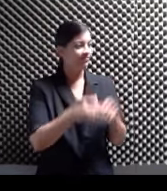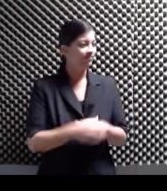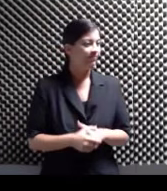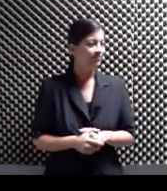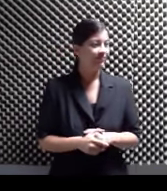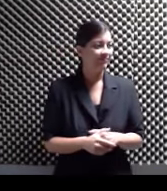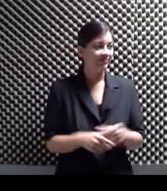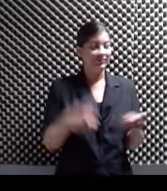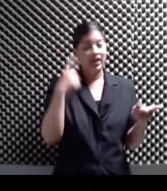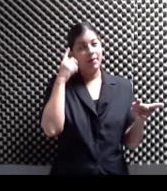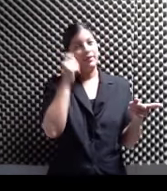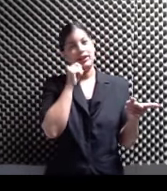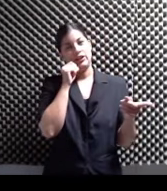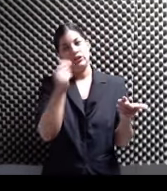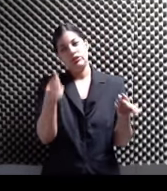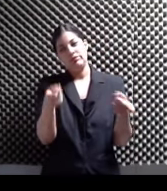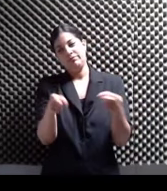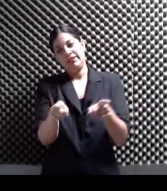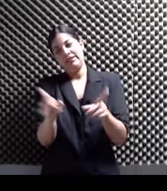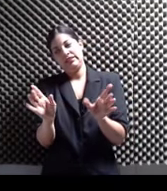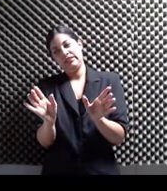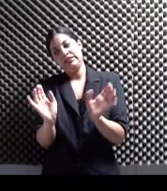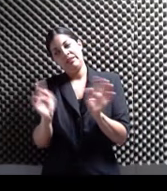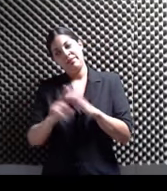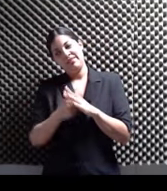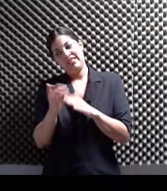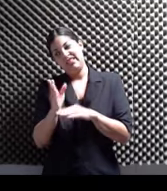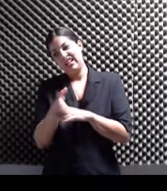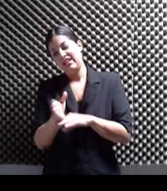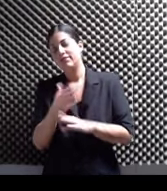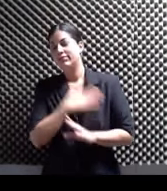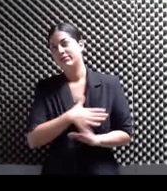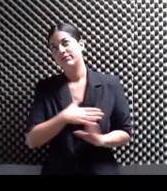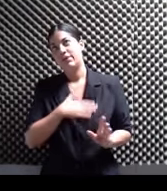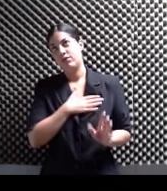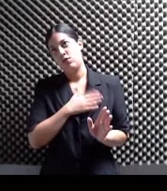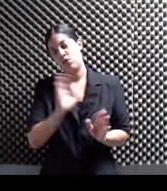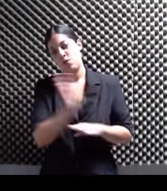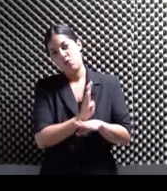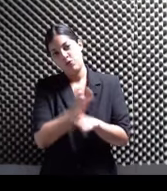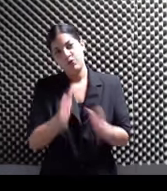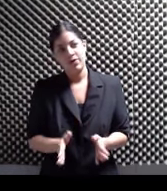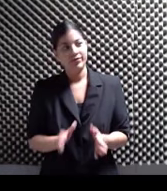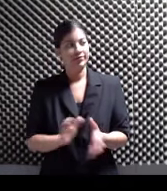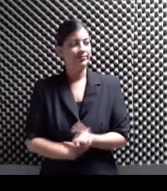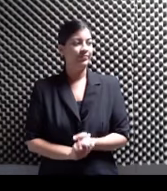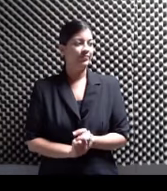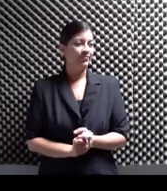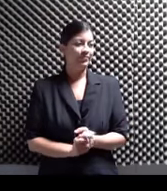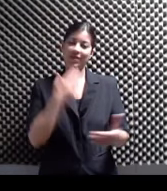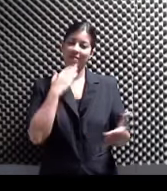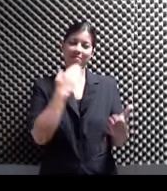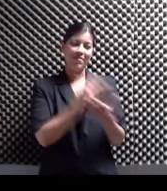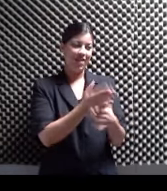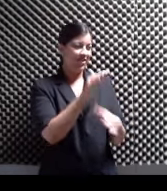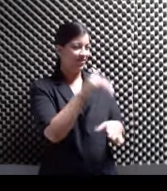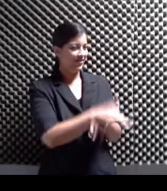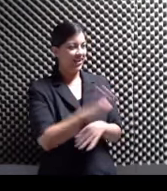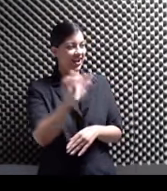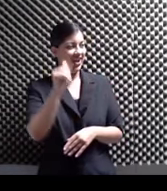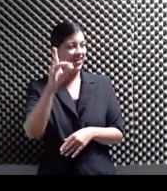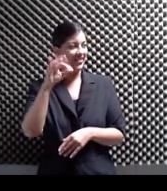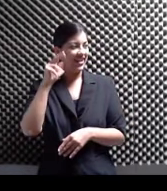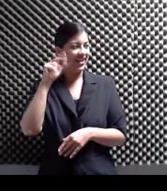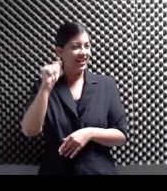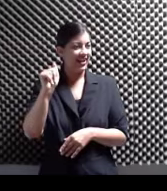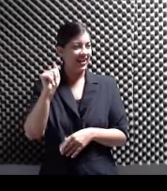Para que no pase esto de que empiezan un poco más tarde. Exacto, no sea boricua en eso. Qué poca vergüenza. Buenas noches, Adriana. ¿Por